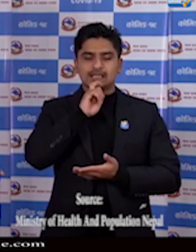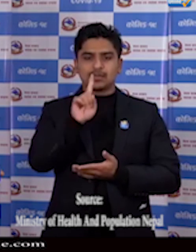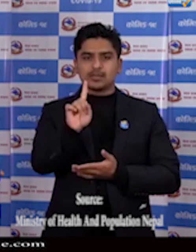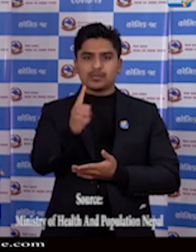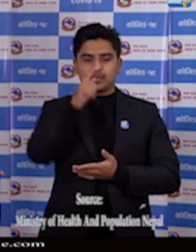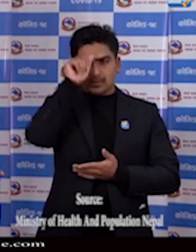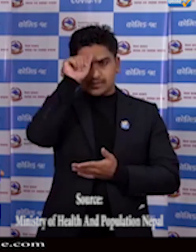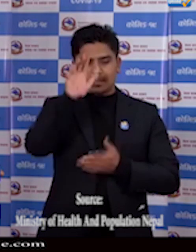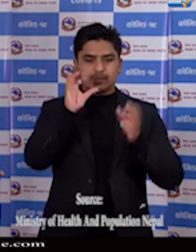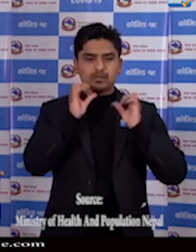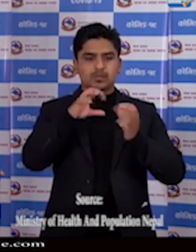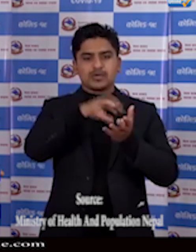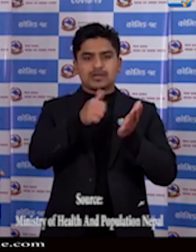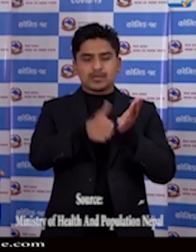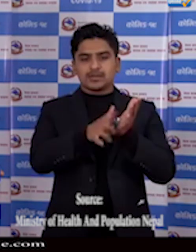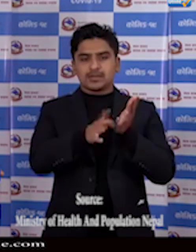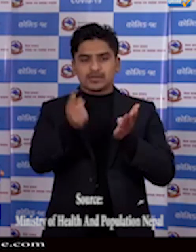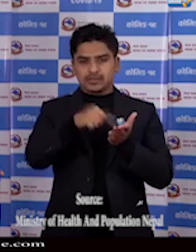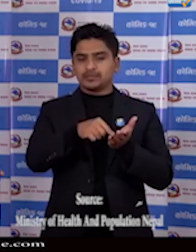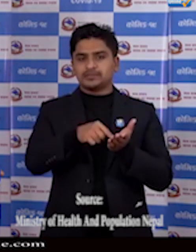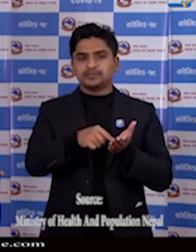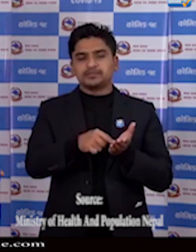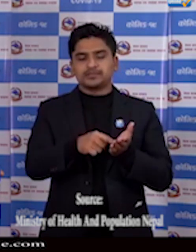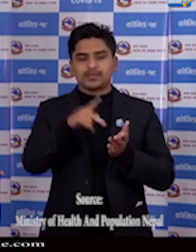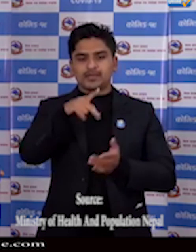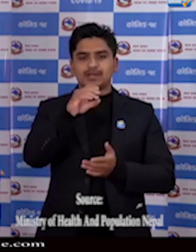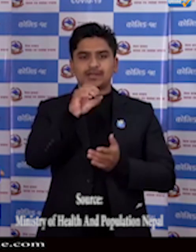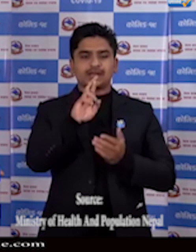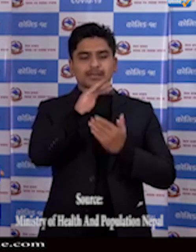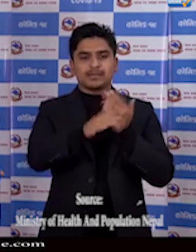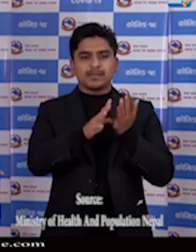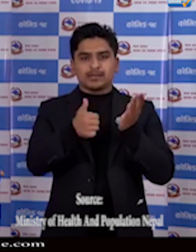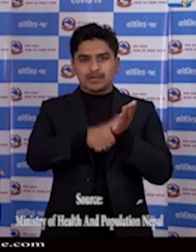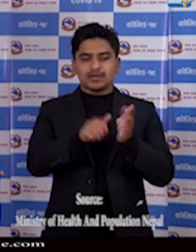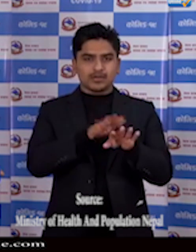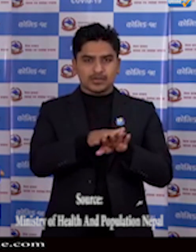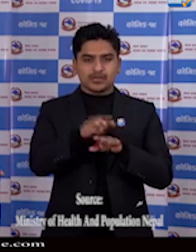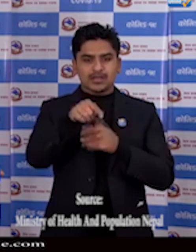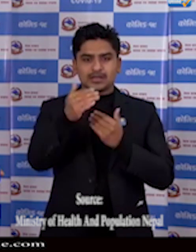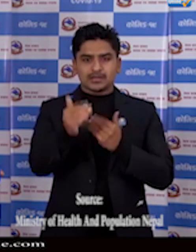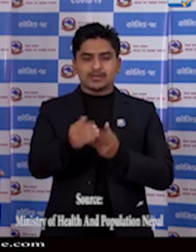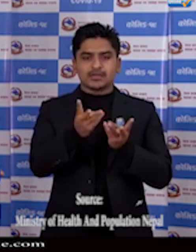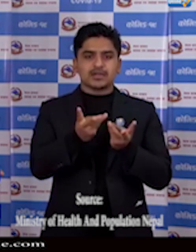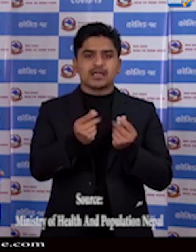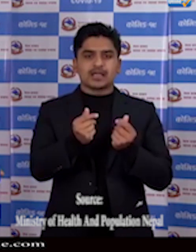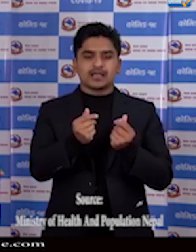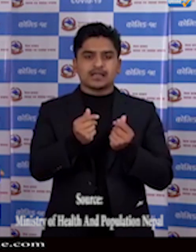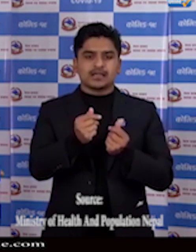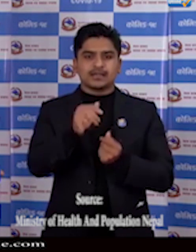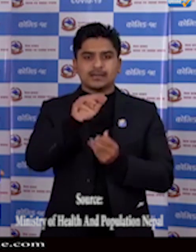पहिलो अपडेट मैले प्रयोगशालाको परीक्षणबाट गराउन चाहन्छु। PCR विधिबाट गरिएका परीक्षणहरूको आजसम्मको सङ्ख्या